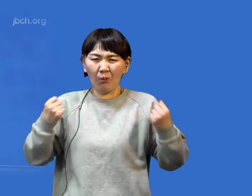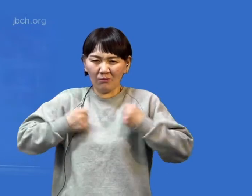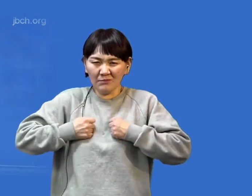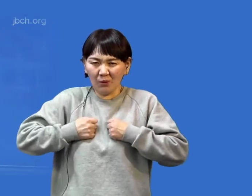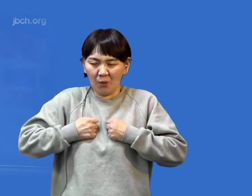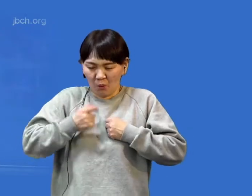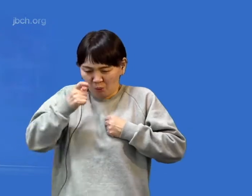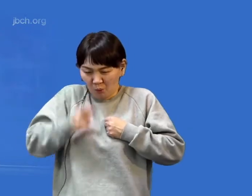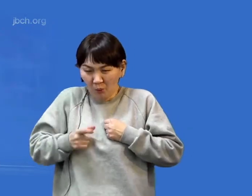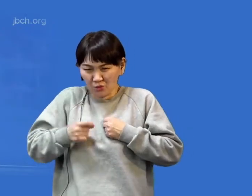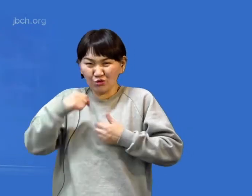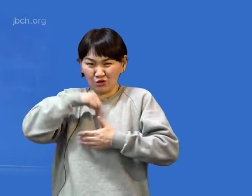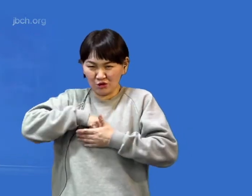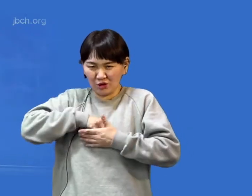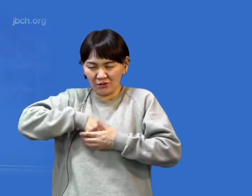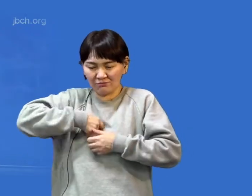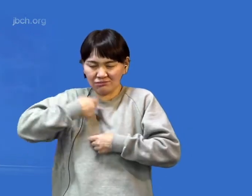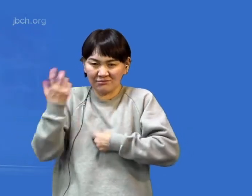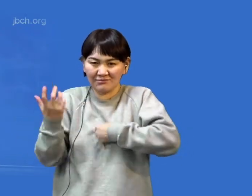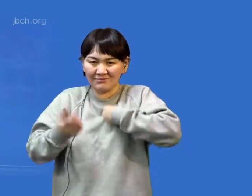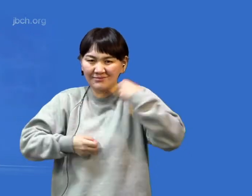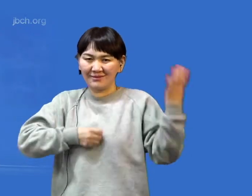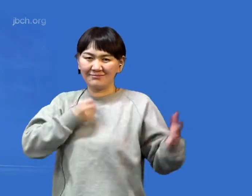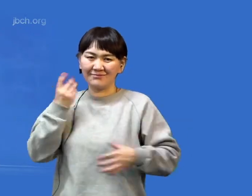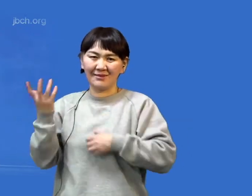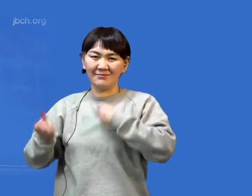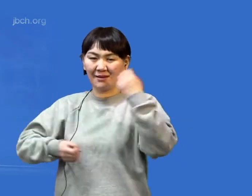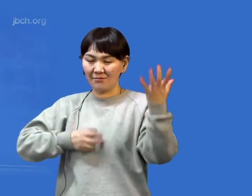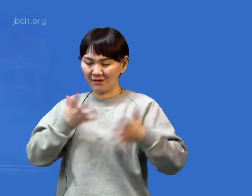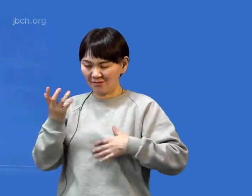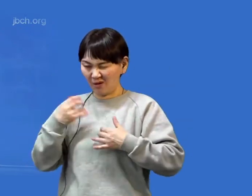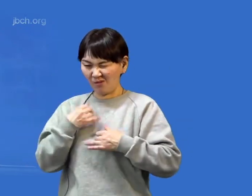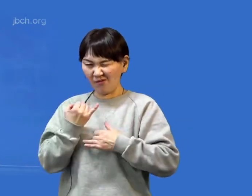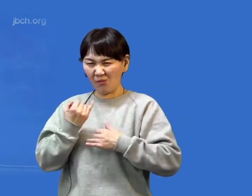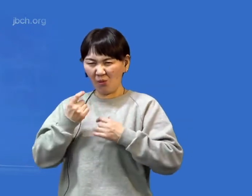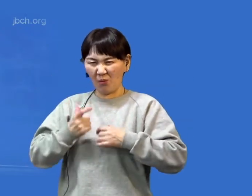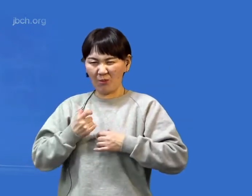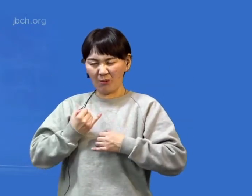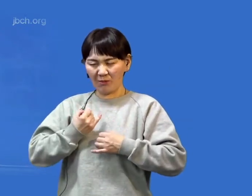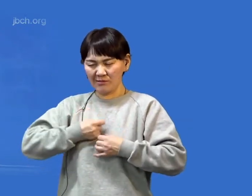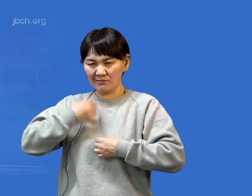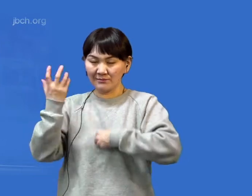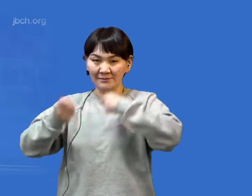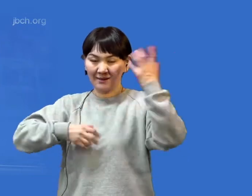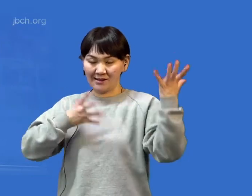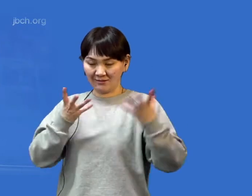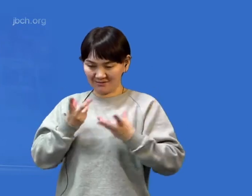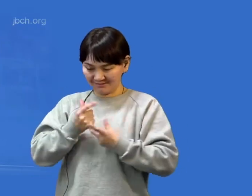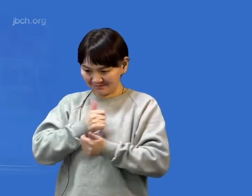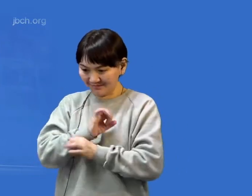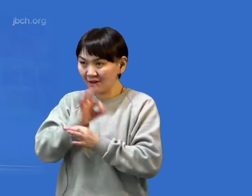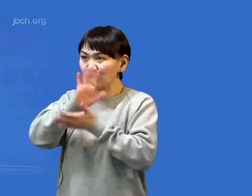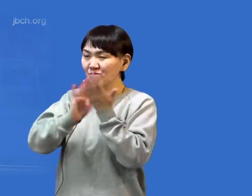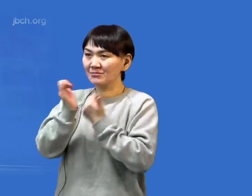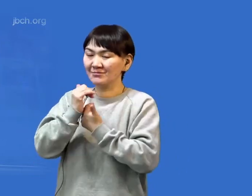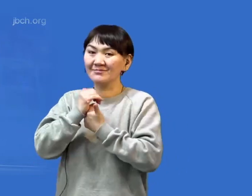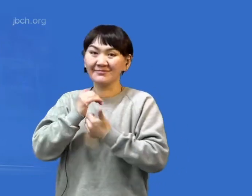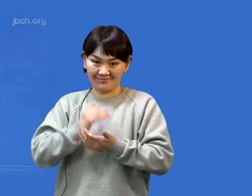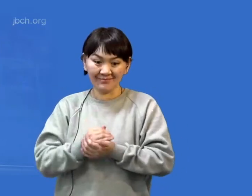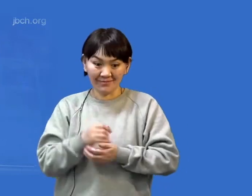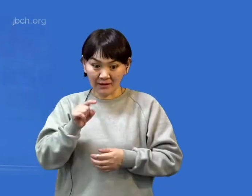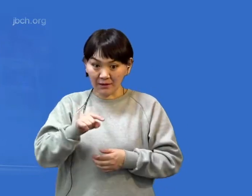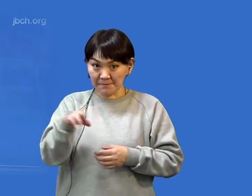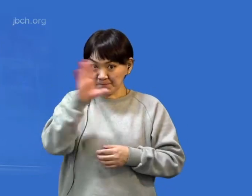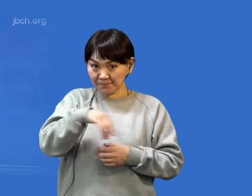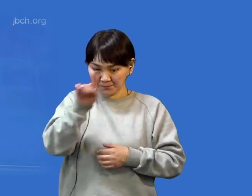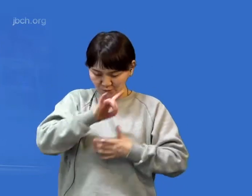болно. Үүнийг бид нэр хүсэн тэмүүлэх учиртай дарсна бүсөхдөр эсүүгээс хит самурл үе харин